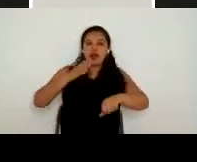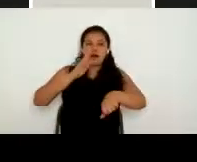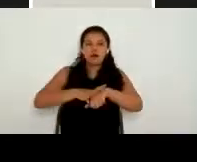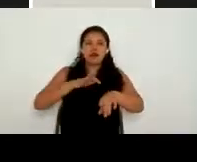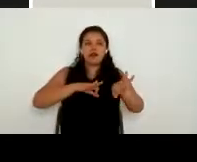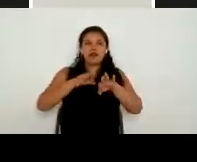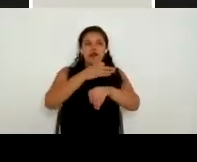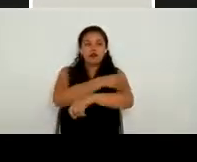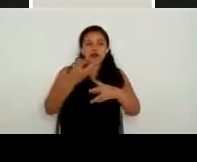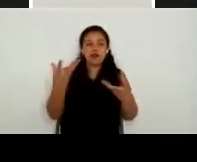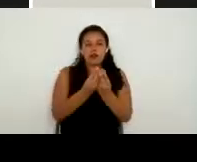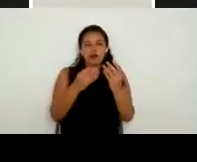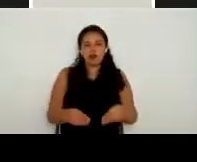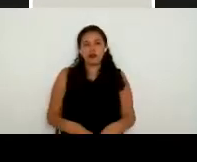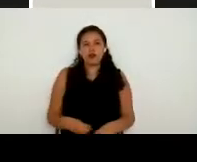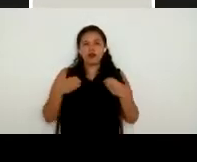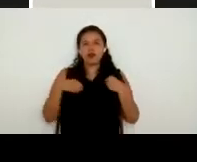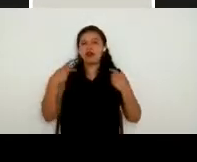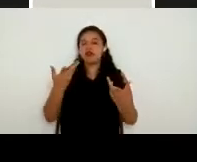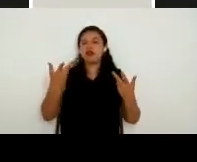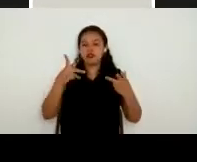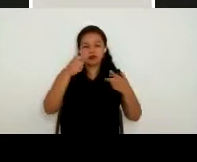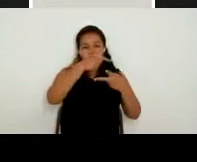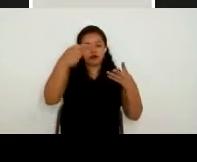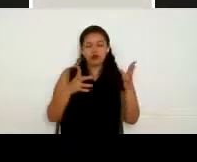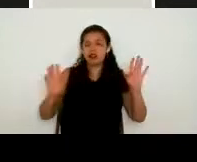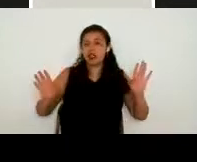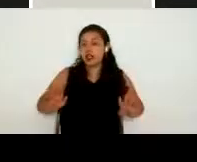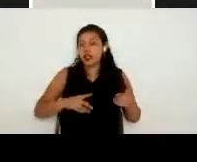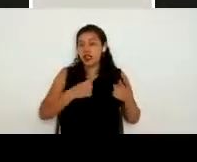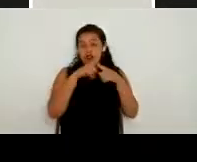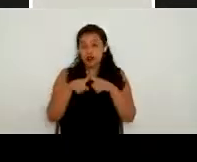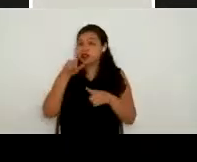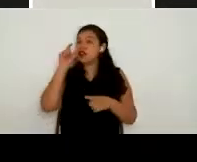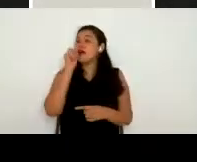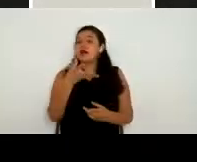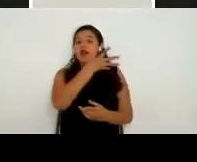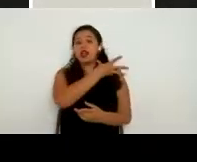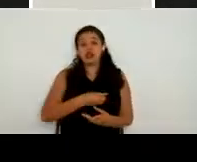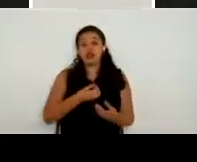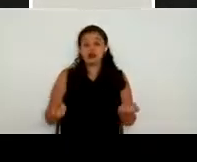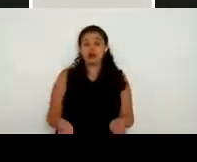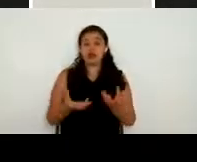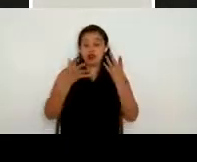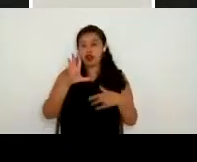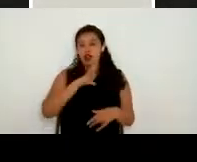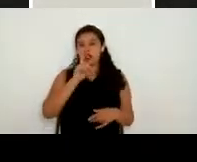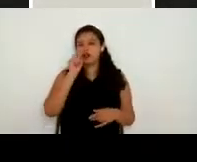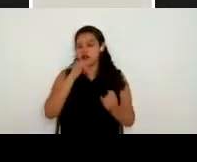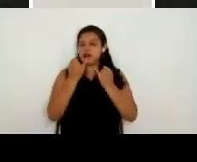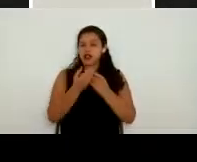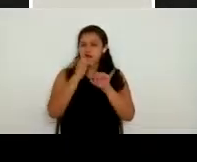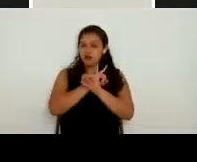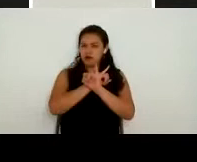difieren de sus características el número de hijos por supuesto es un dato que él consideraba importante